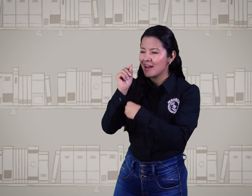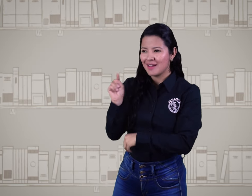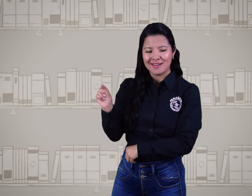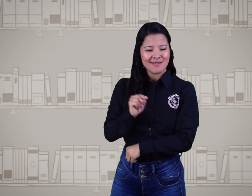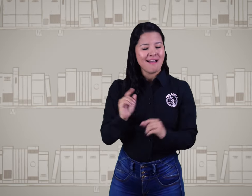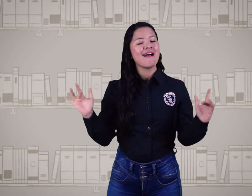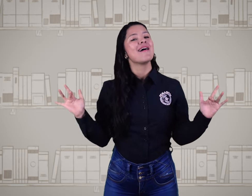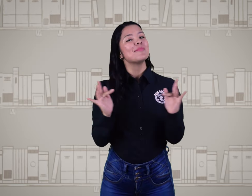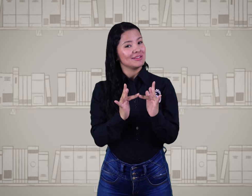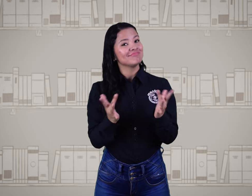bilingüe.